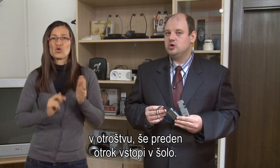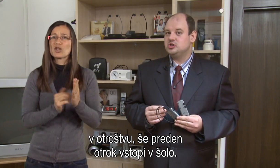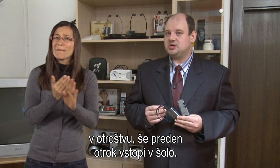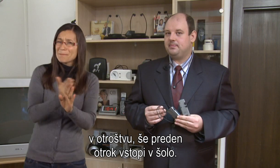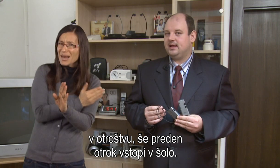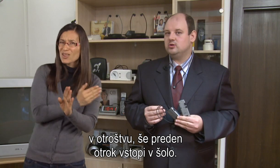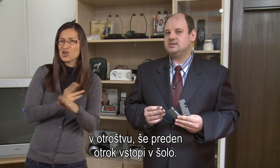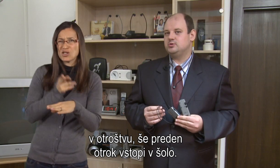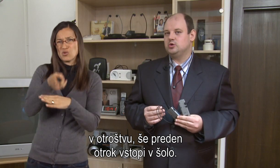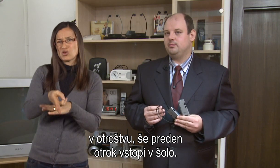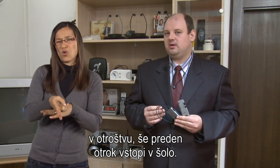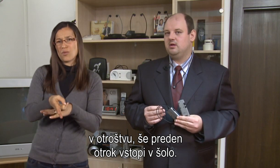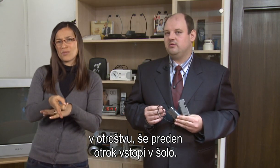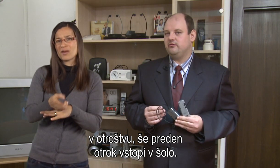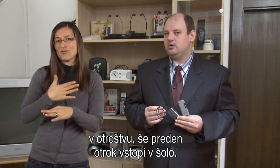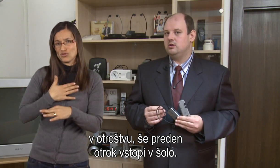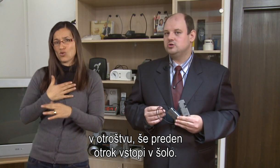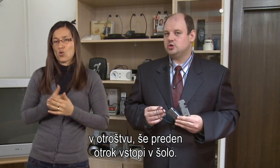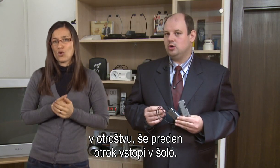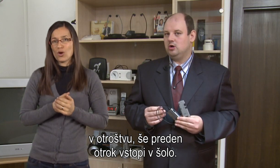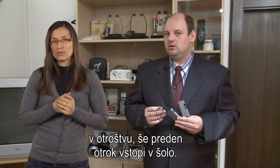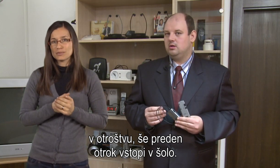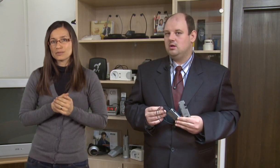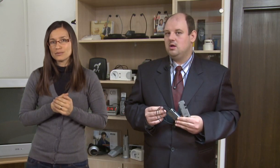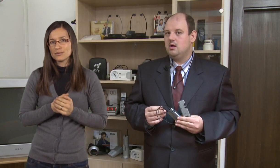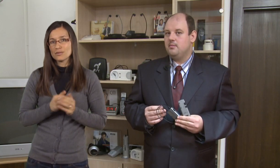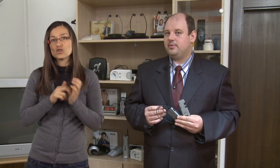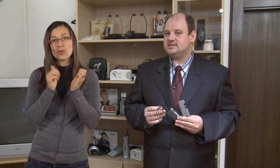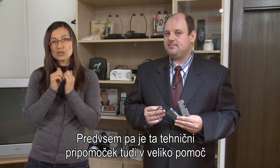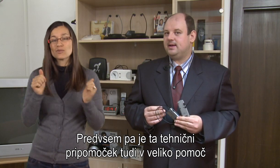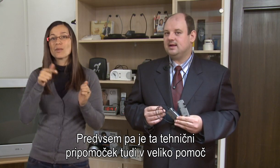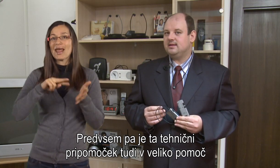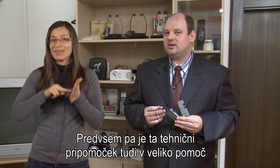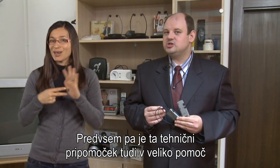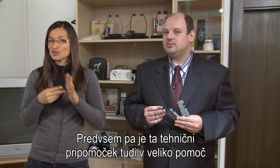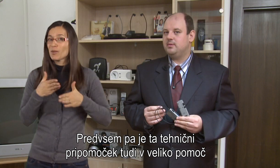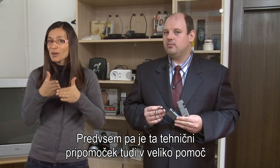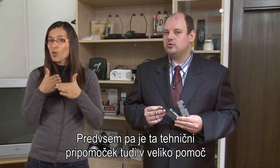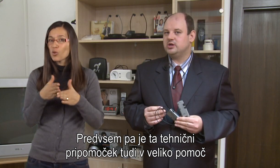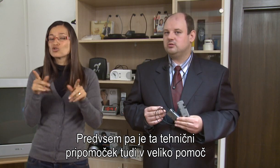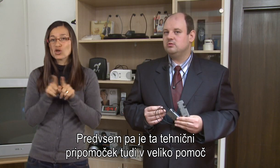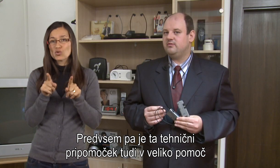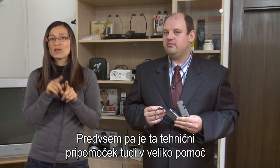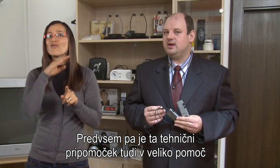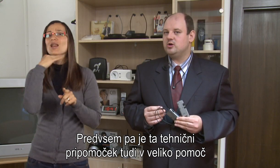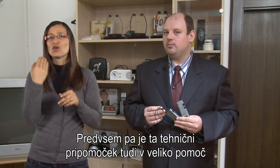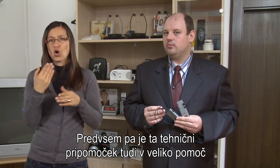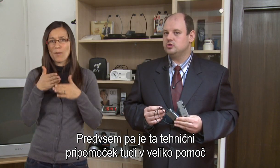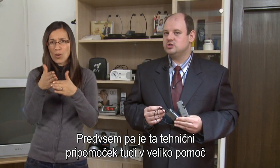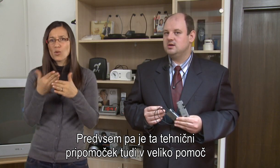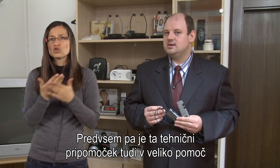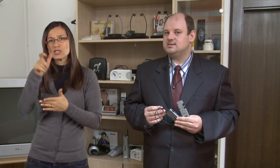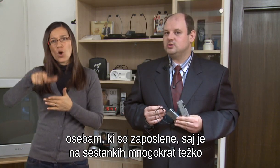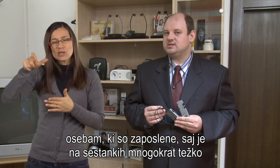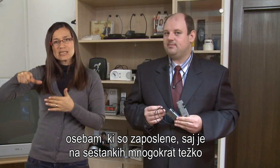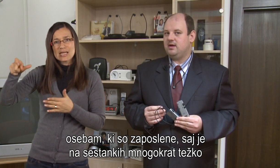otroštvu, še predno se vstopi v šolo. Predvsem pa je ta tehnični pripomoček tudi v veliko